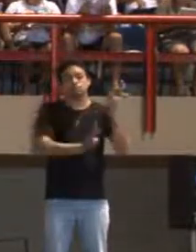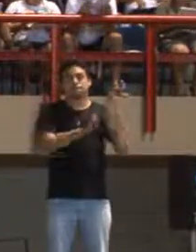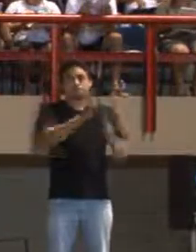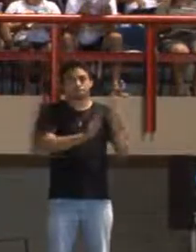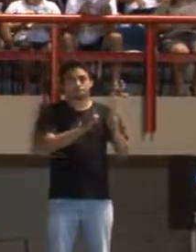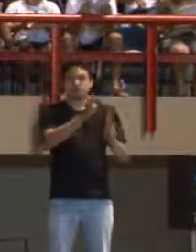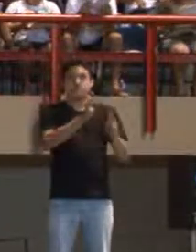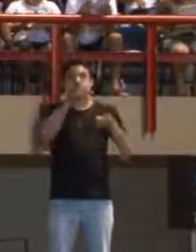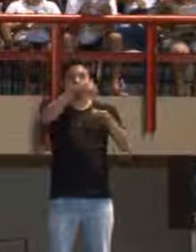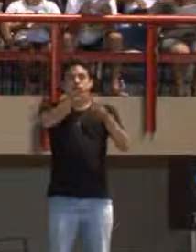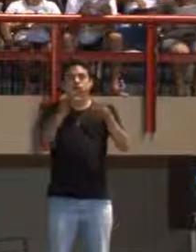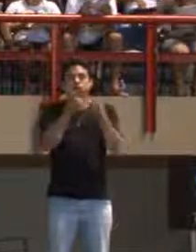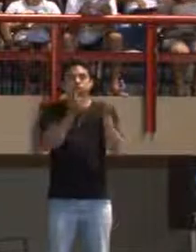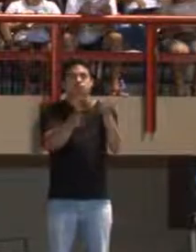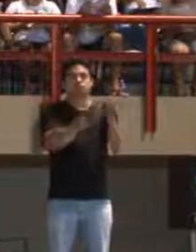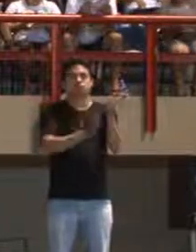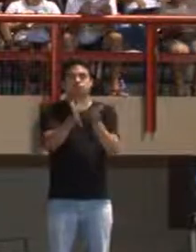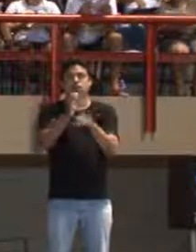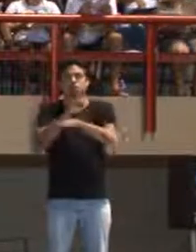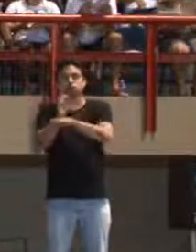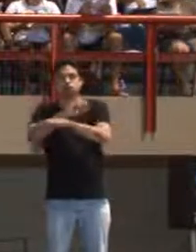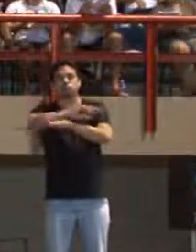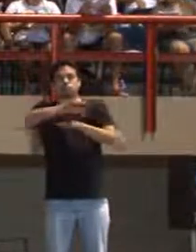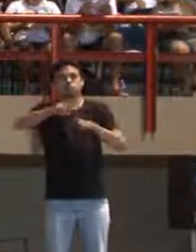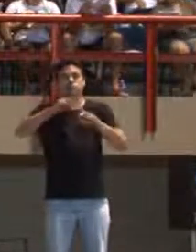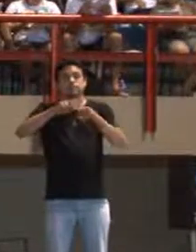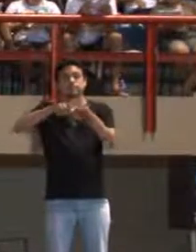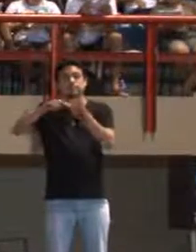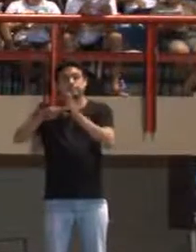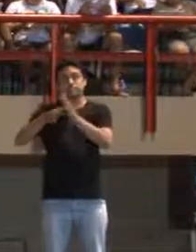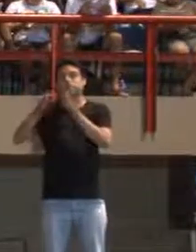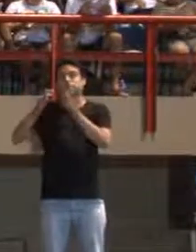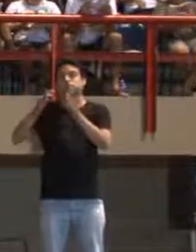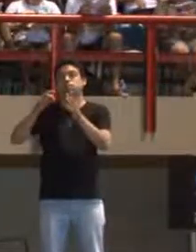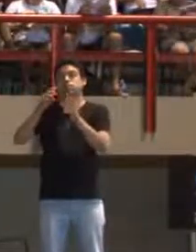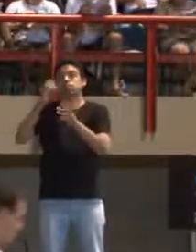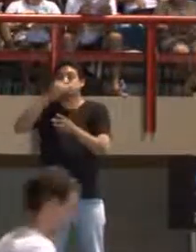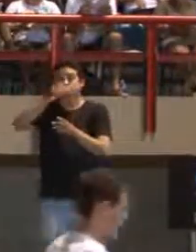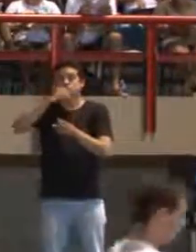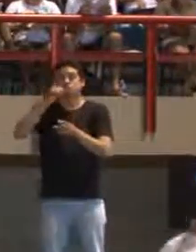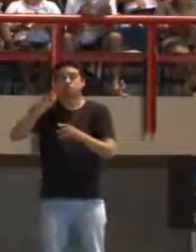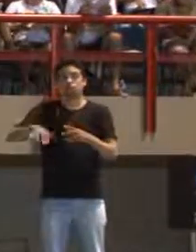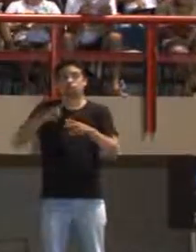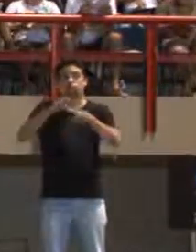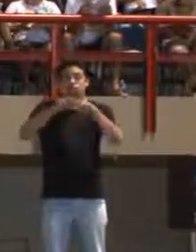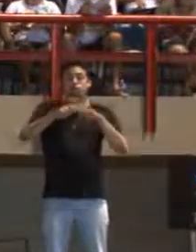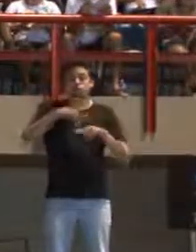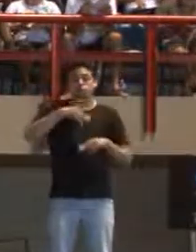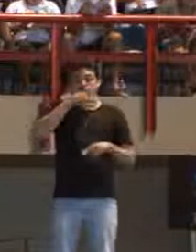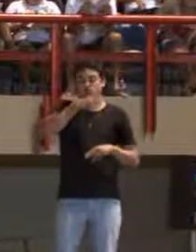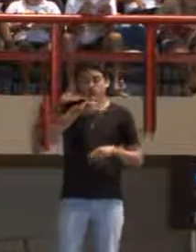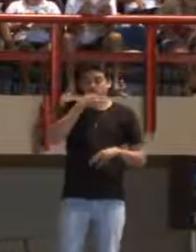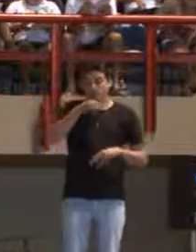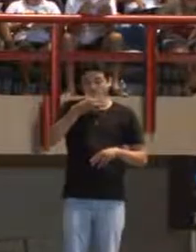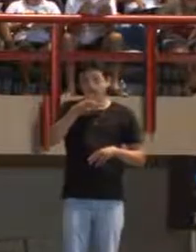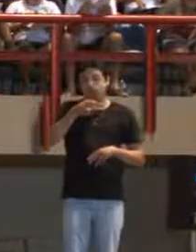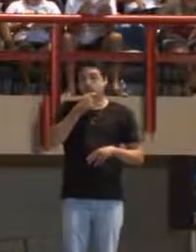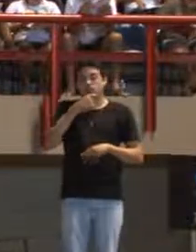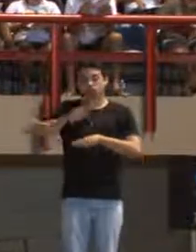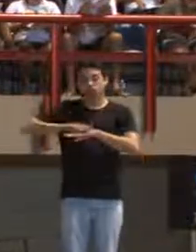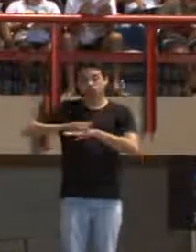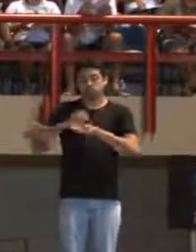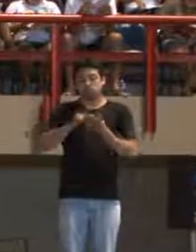no transporte implicará em sistemas menos eficientes e mais caros. Isso aí é a opinião do Luiz Nassif, que